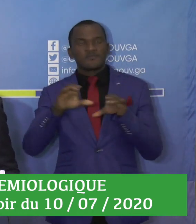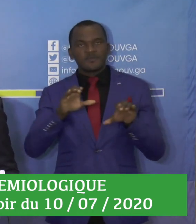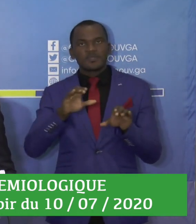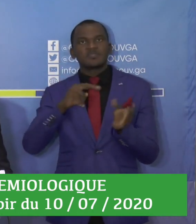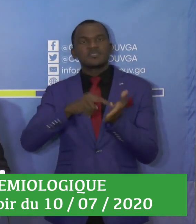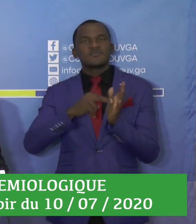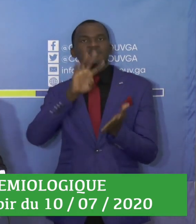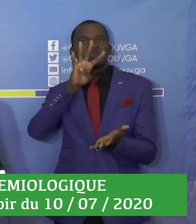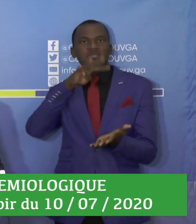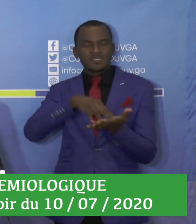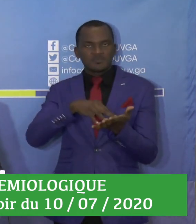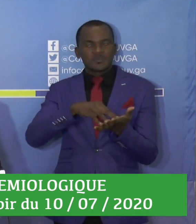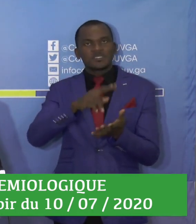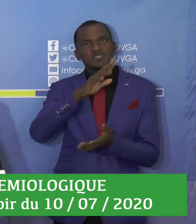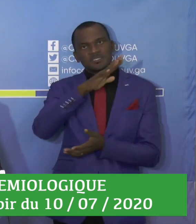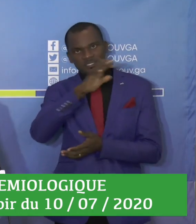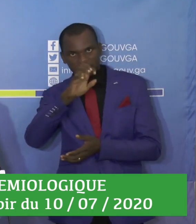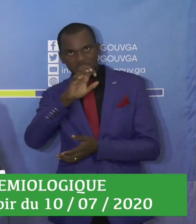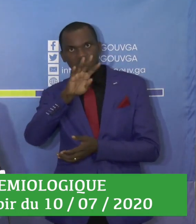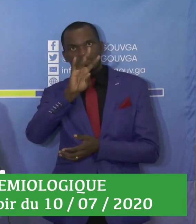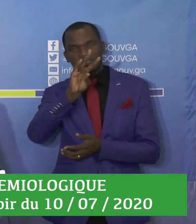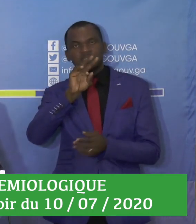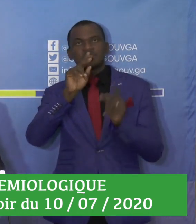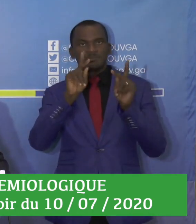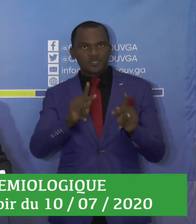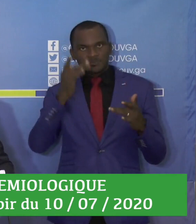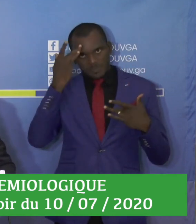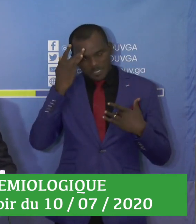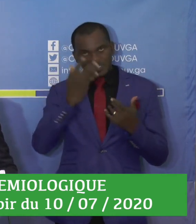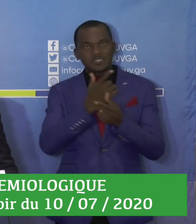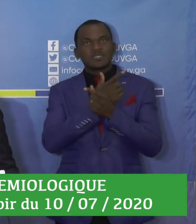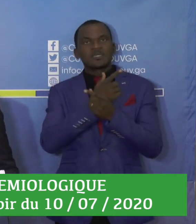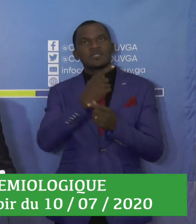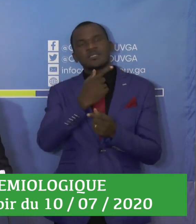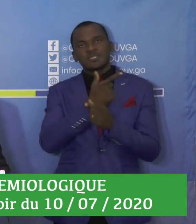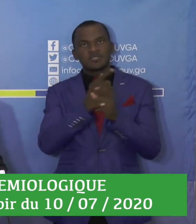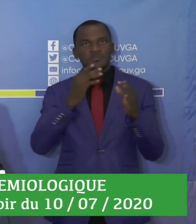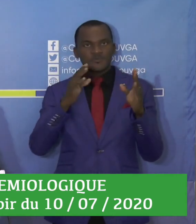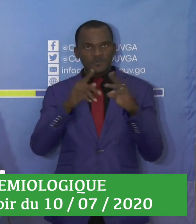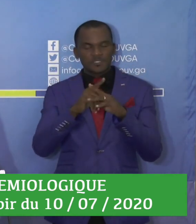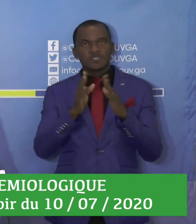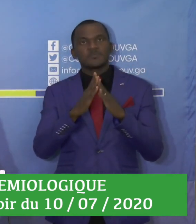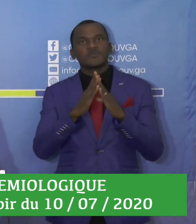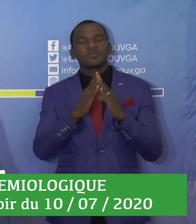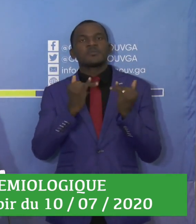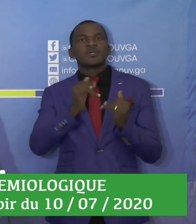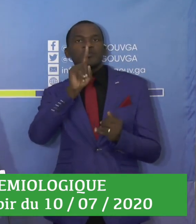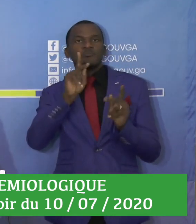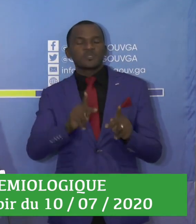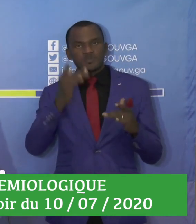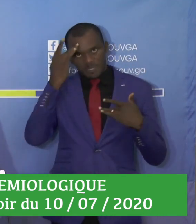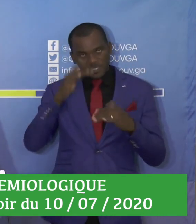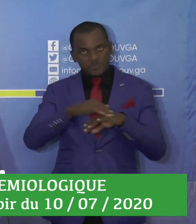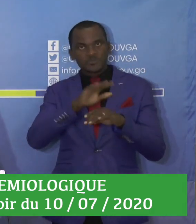soit 4547 cas positifs dans la province de l'Estuaire. Un nouveau cas positif sur 4